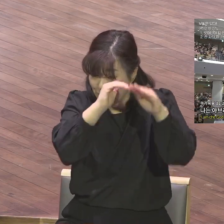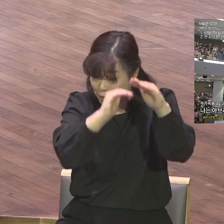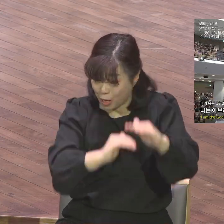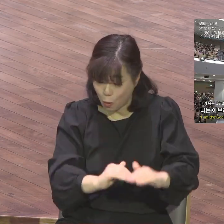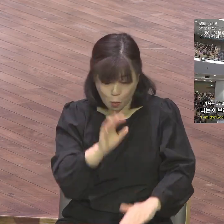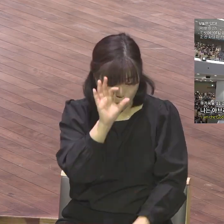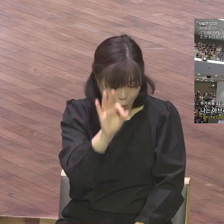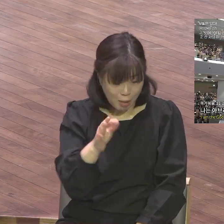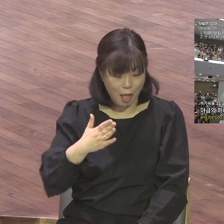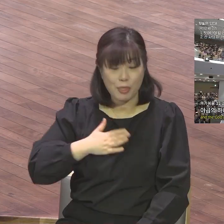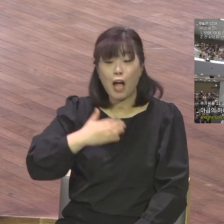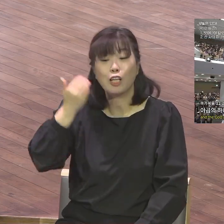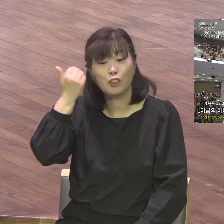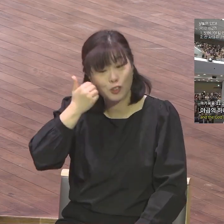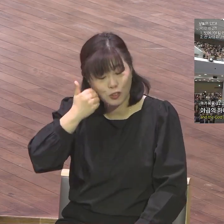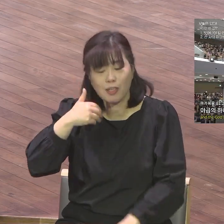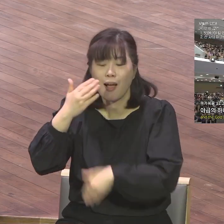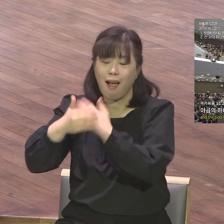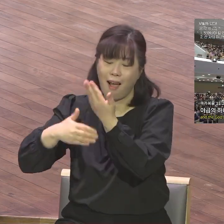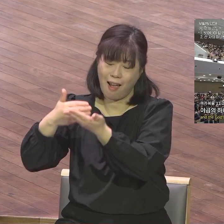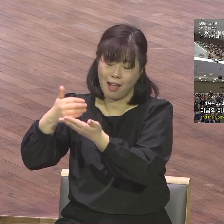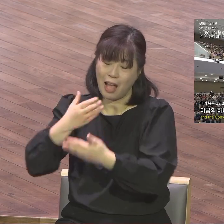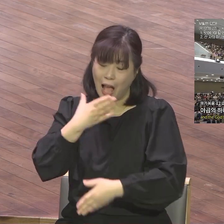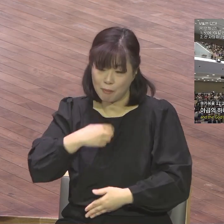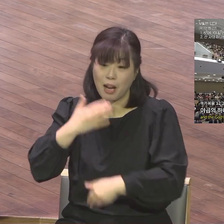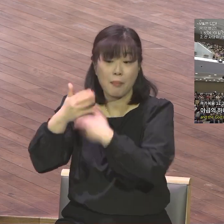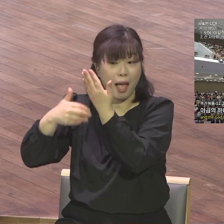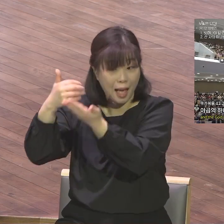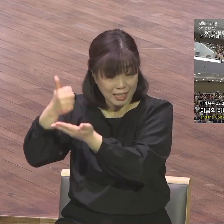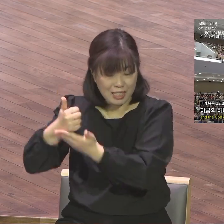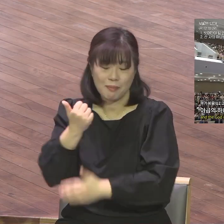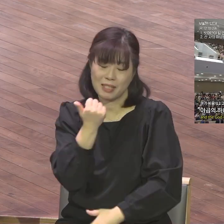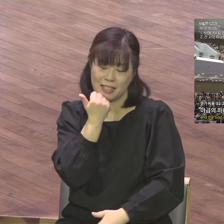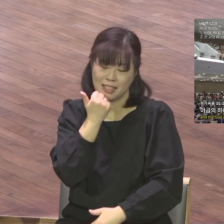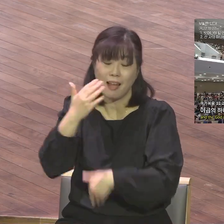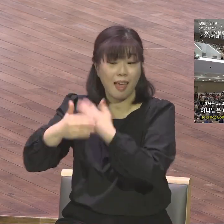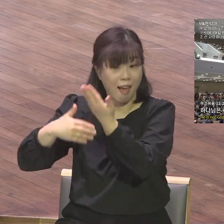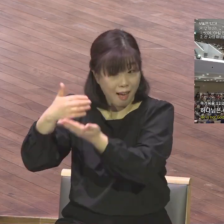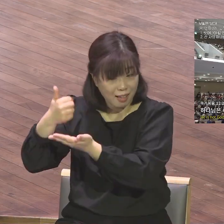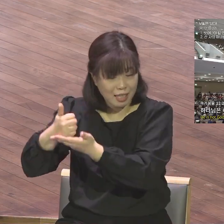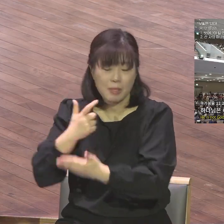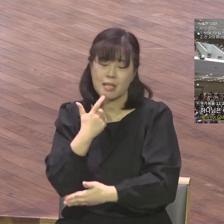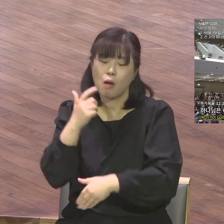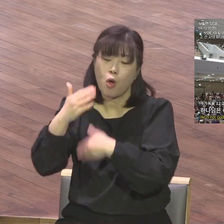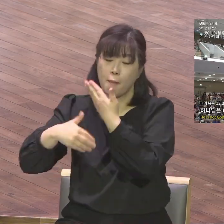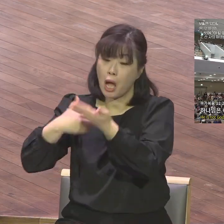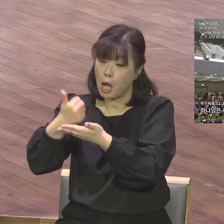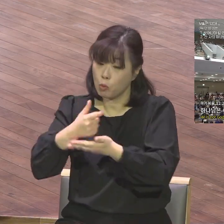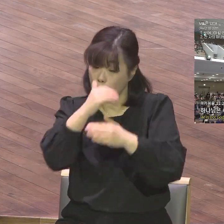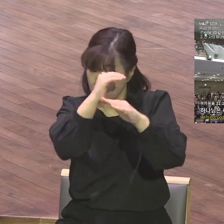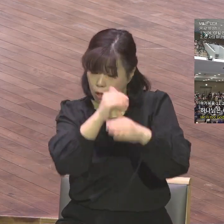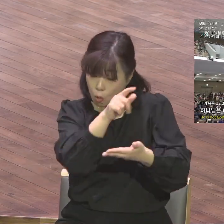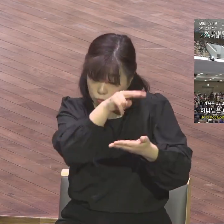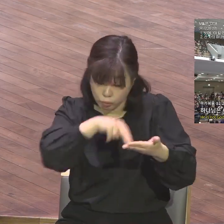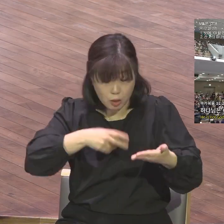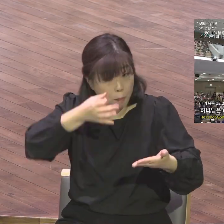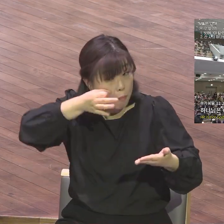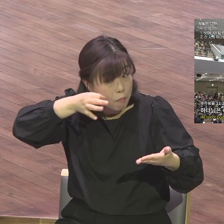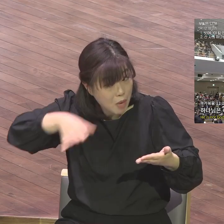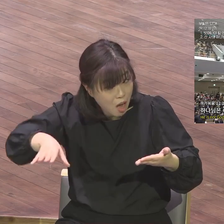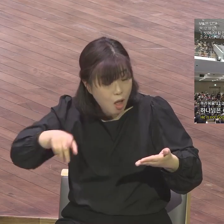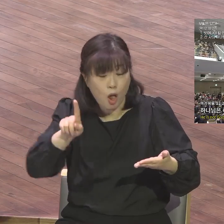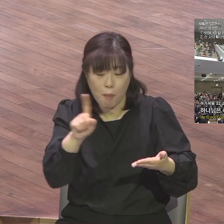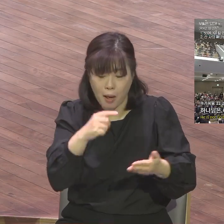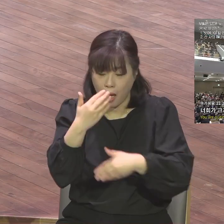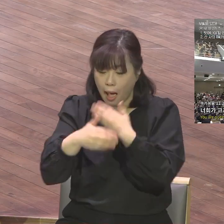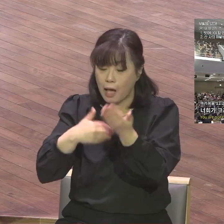아브라함의 하나님이요 이삭의 하나님이요 야곱의 하나님이로라 하신 말씀을 읽지 못하였느냐? 하나님은 죽은 자의 하나님이 아니요